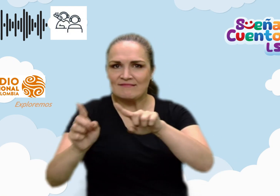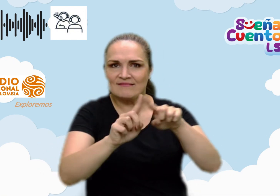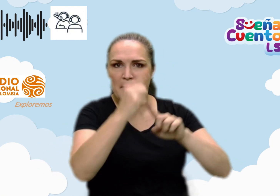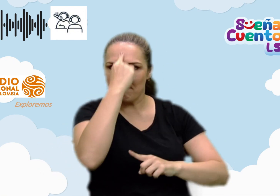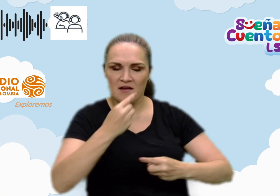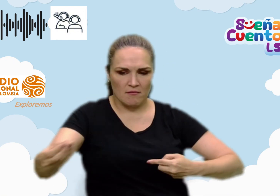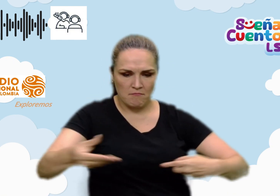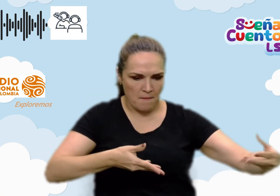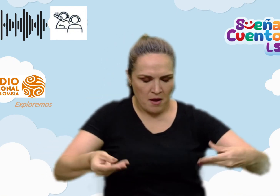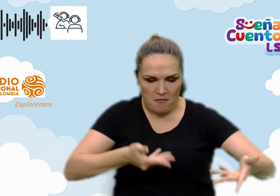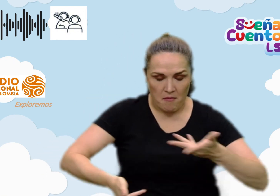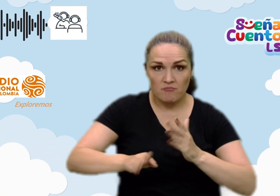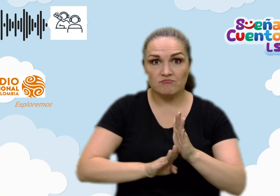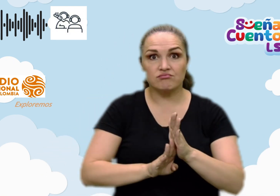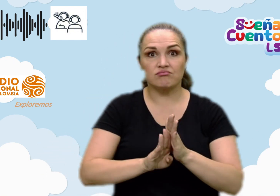desde su perfil profesional.